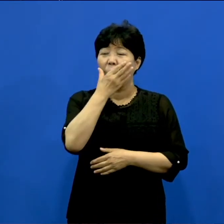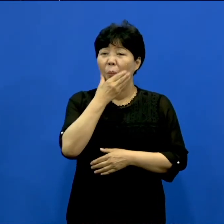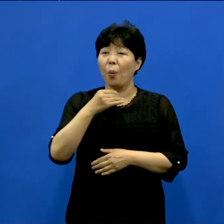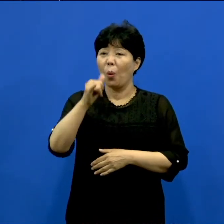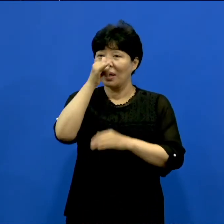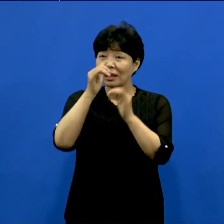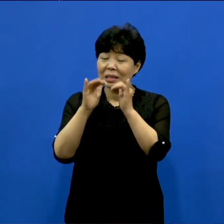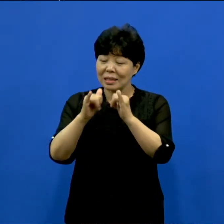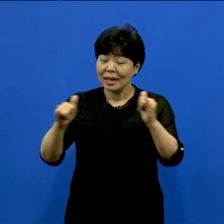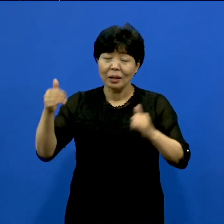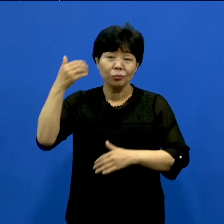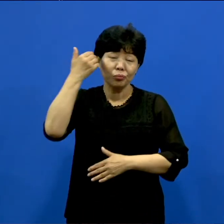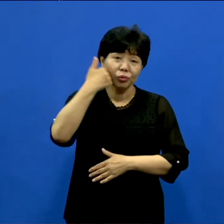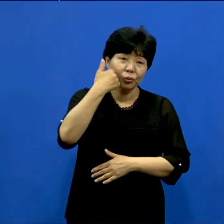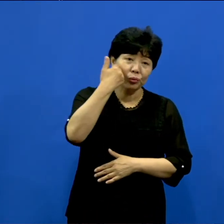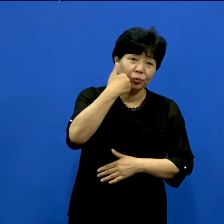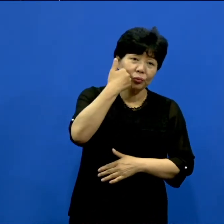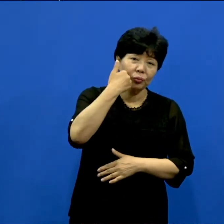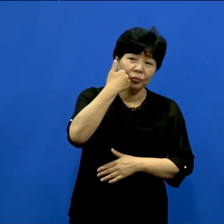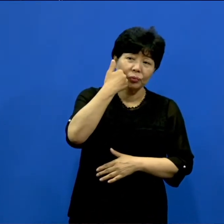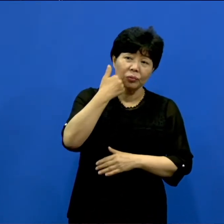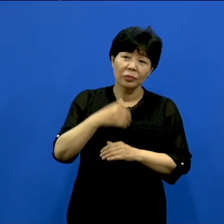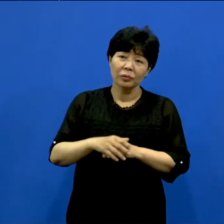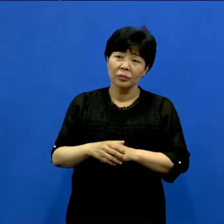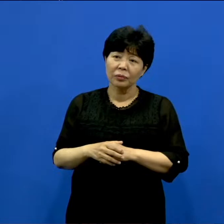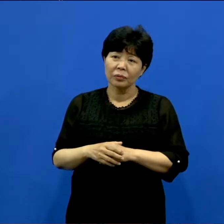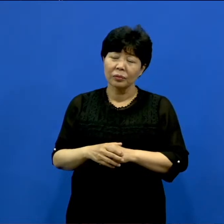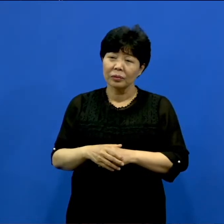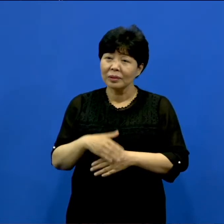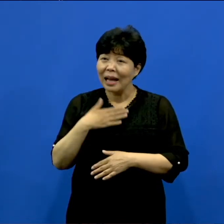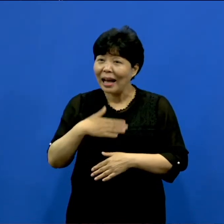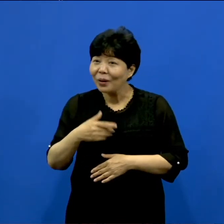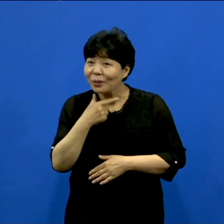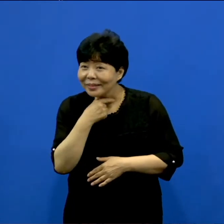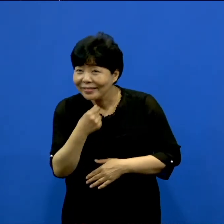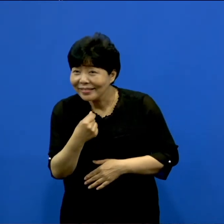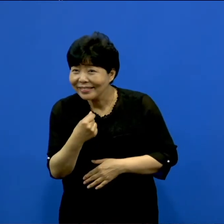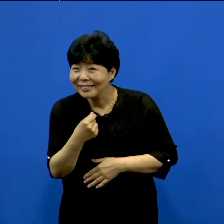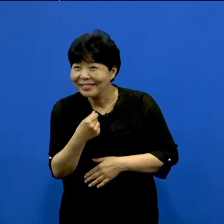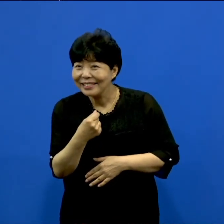사람이 어떤 사람인가 알고 싶어요?